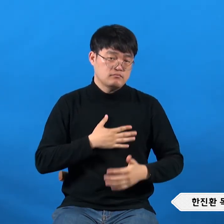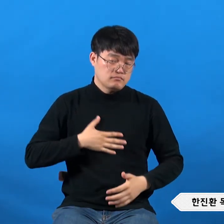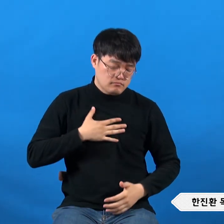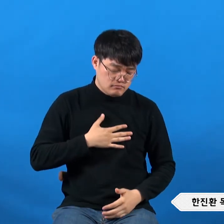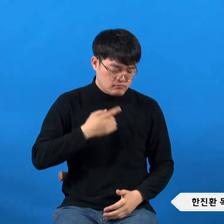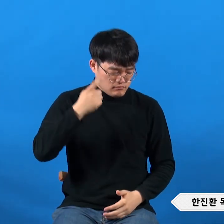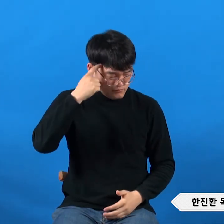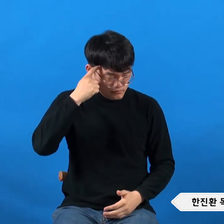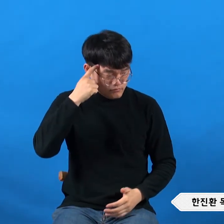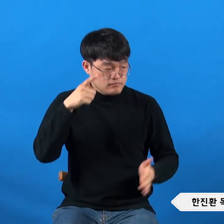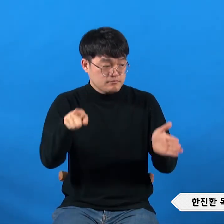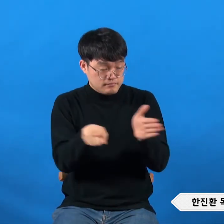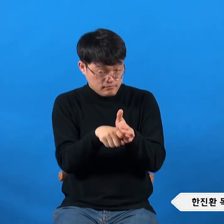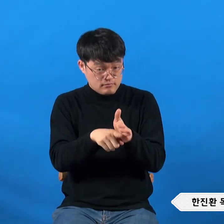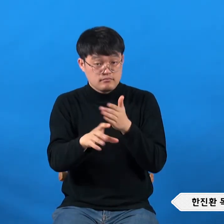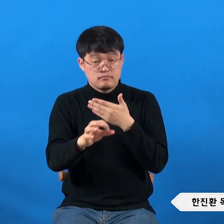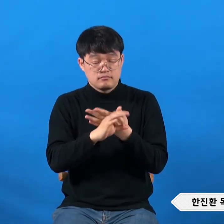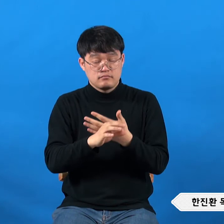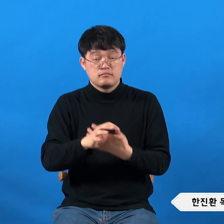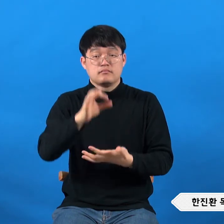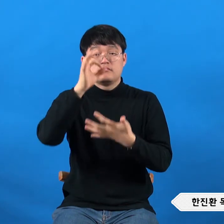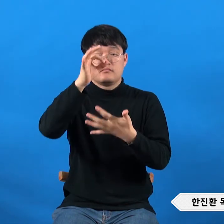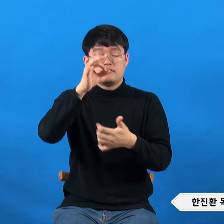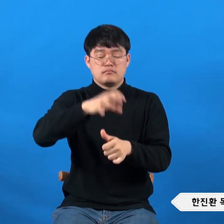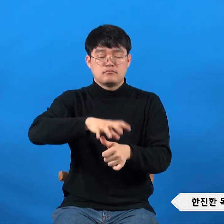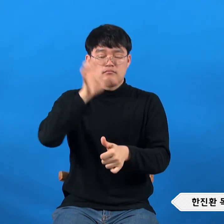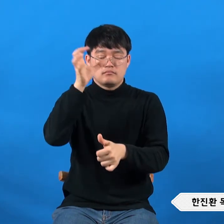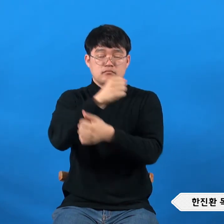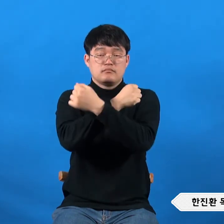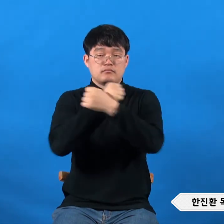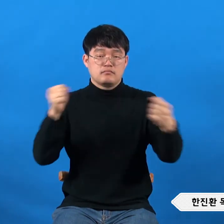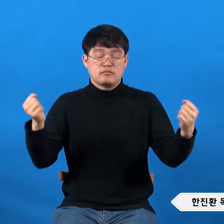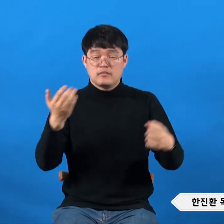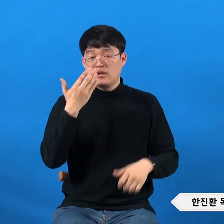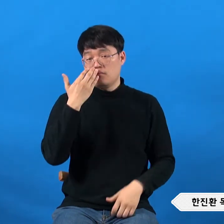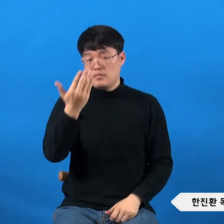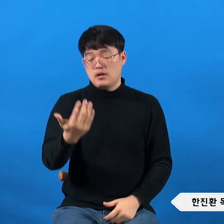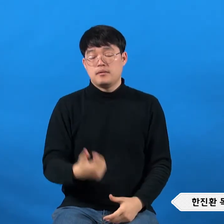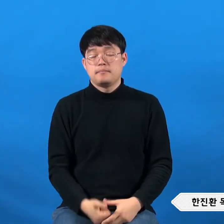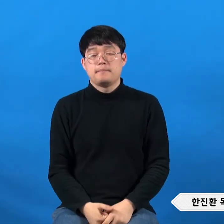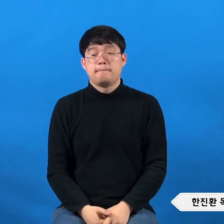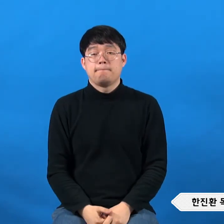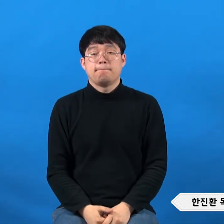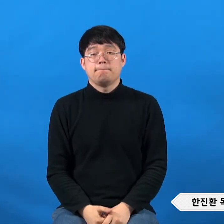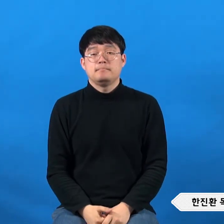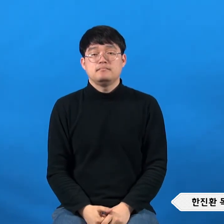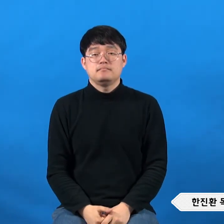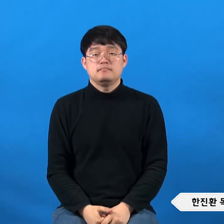믿는다면 여러분, 돈에서 해방될 수 있습니다. 내 심청의 우상을 그냥 걷어차버렸기 때문에.